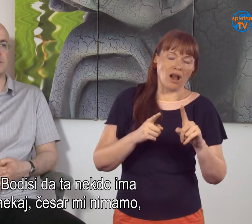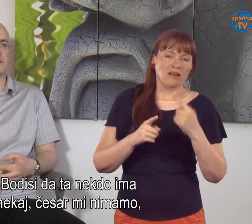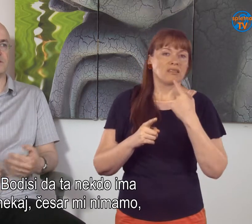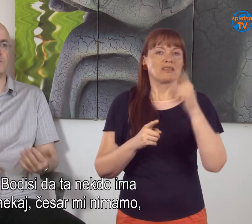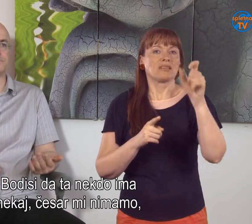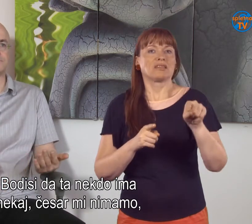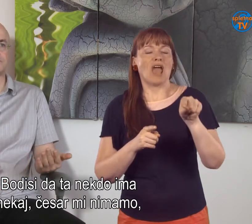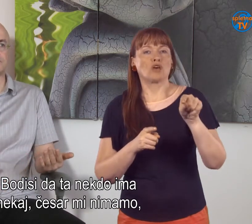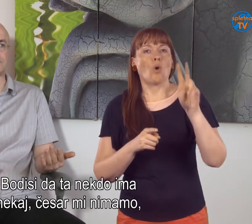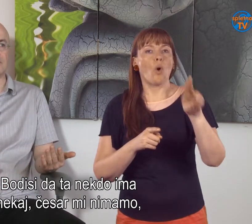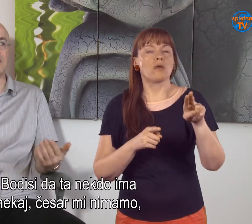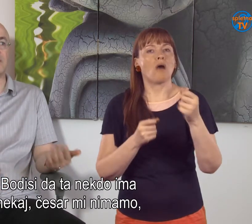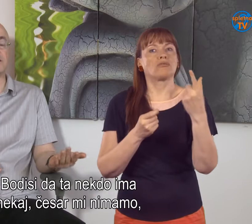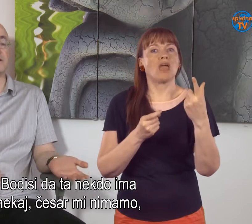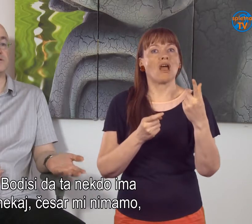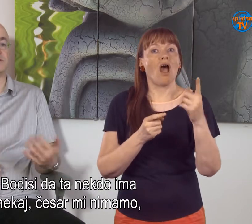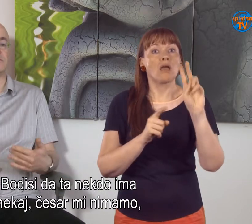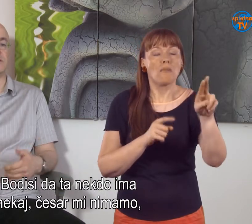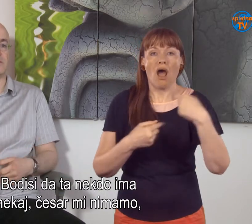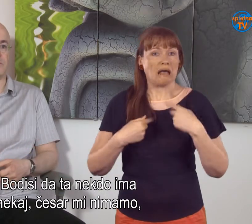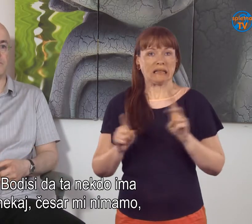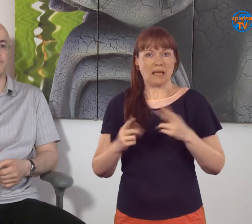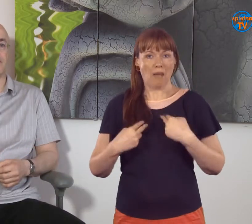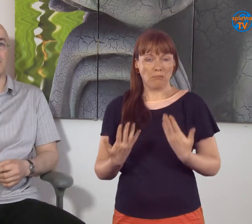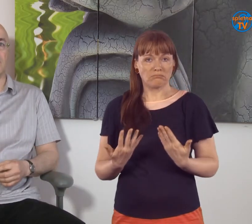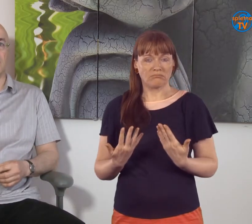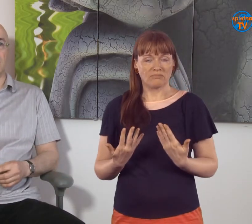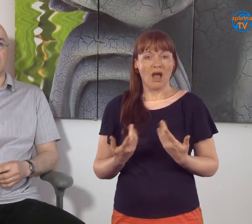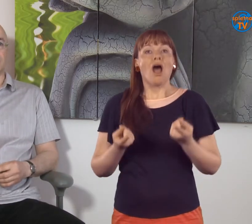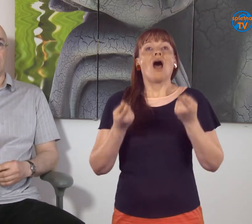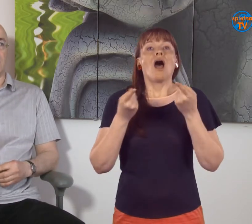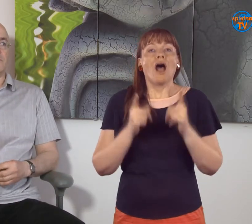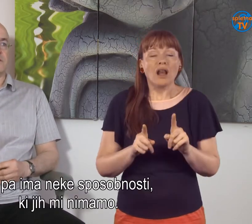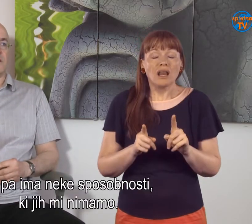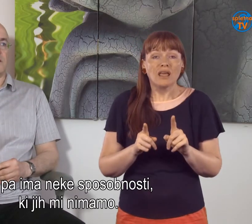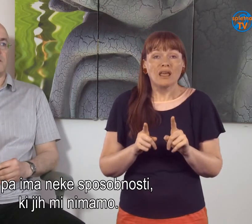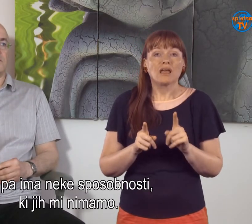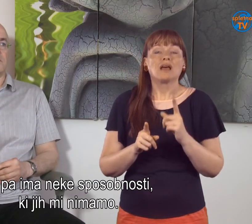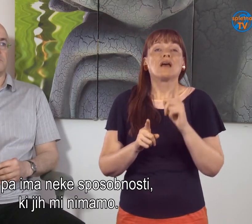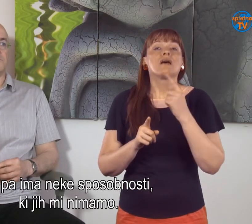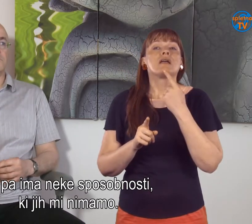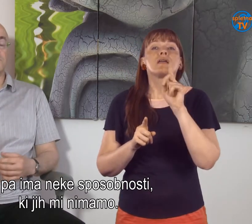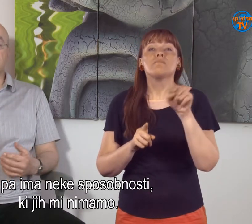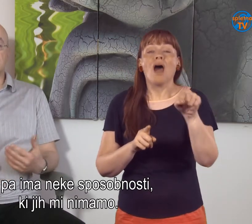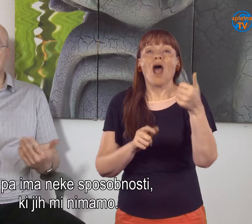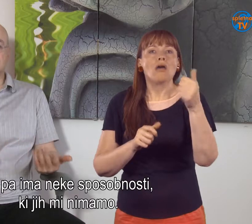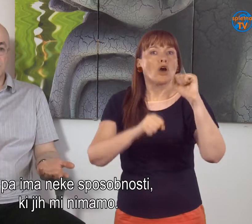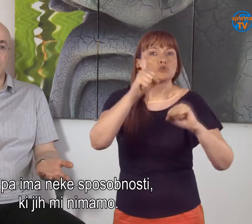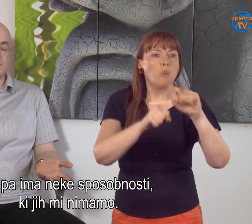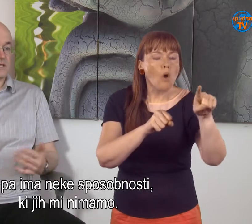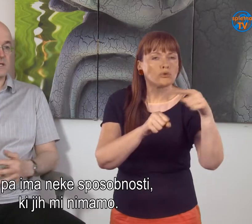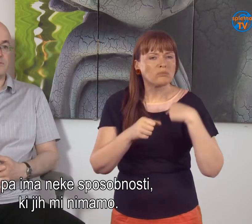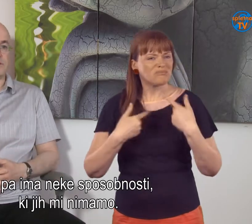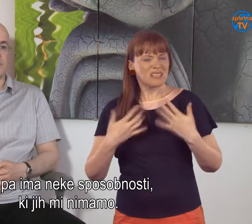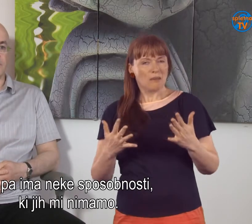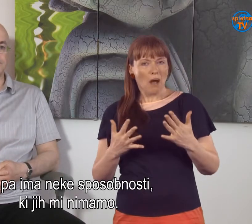Bodisi, da ta nekdo ima nekaj, česar mi nimamo, ali pa da ima neke